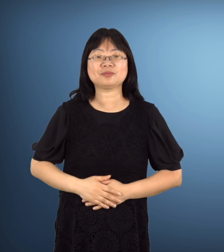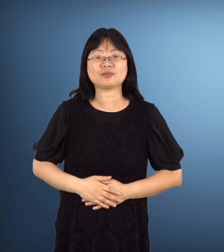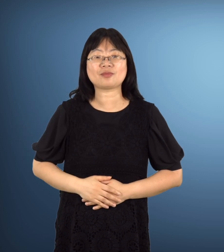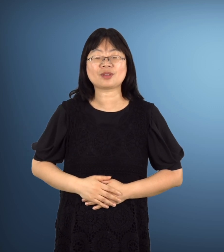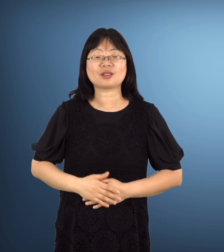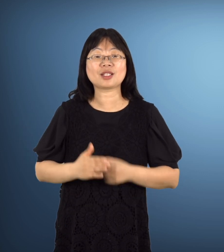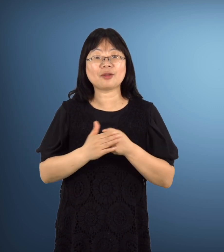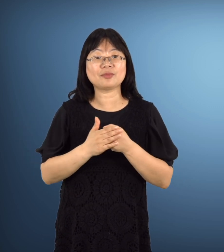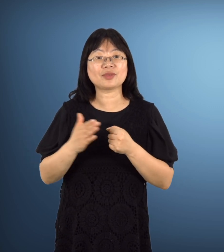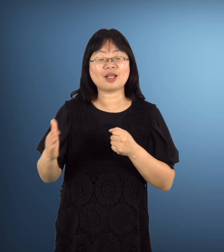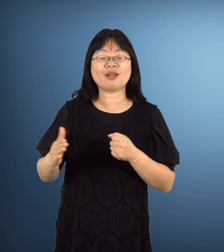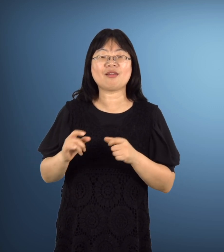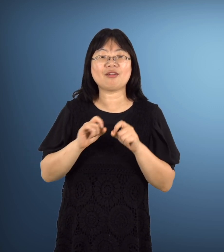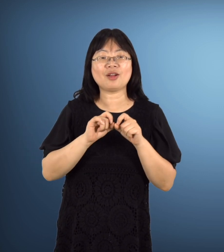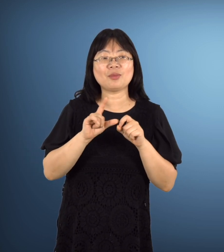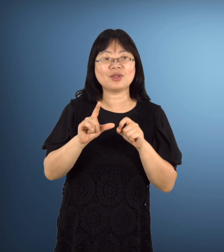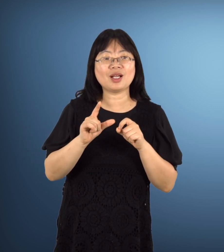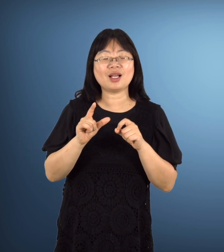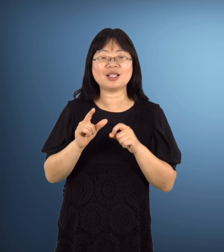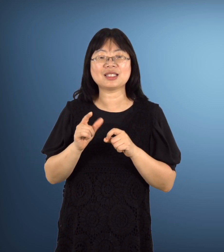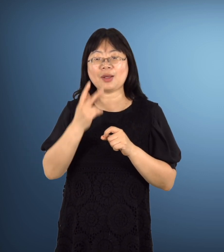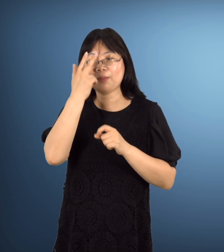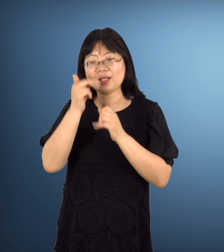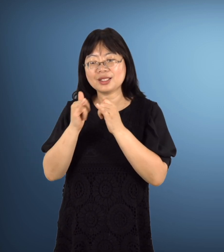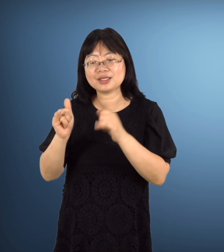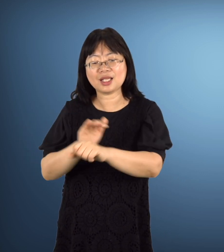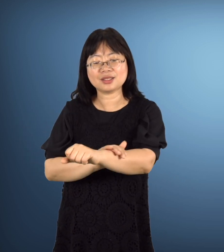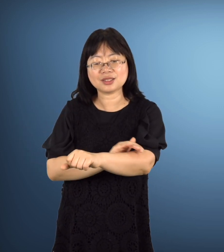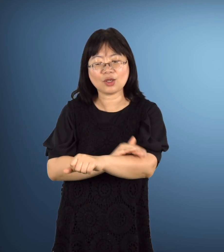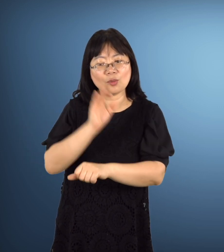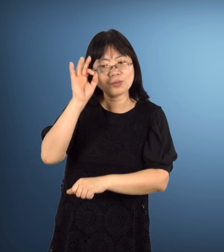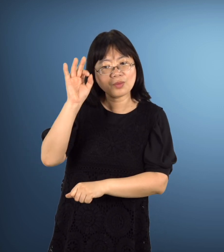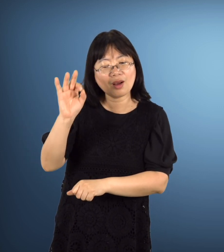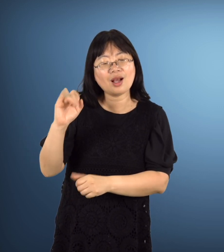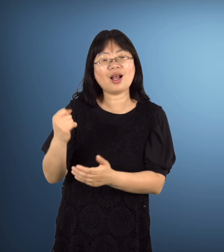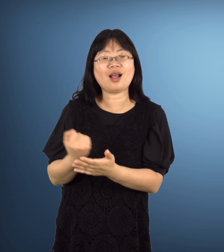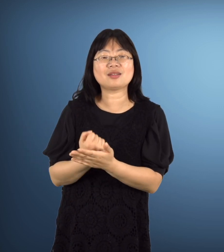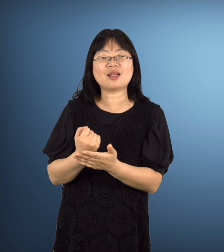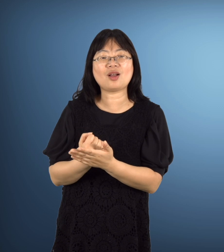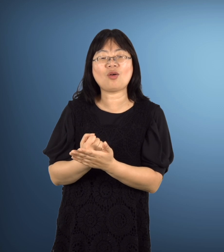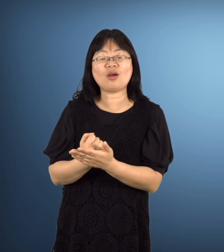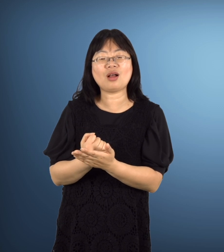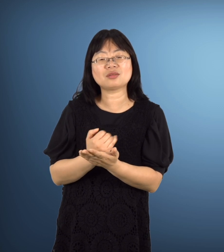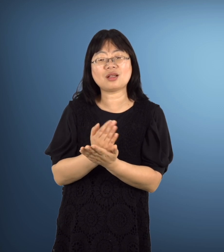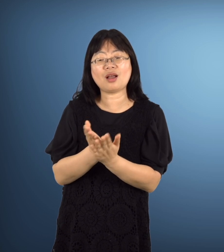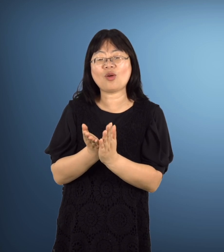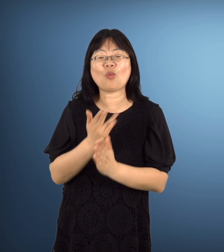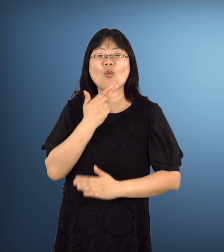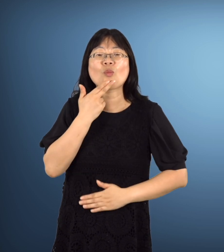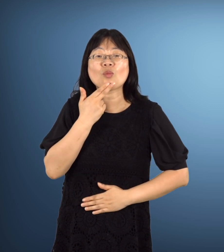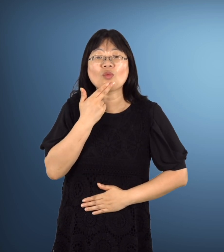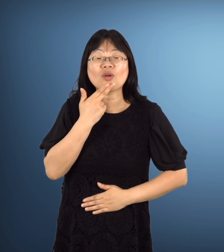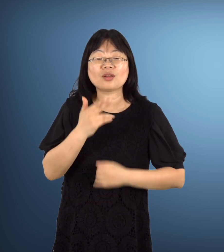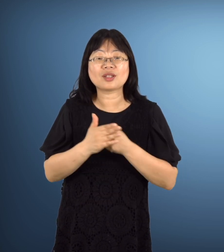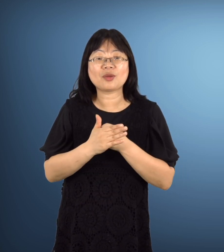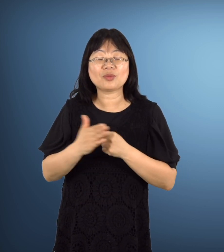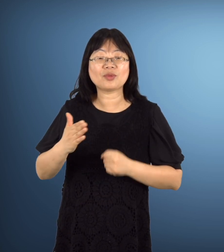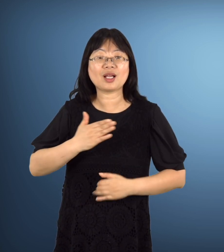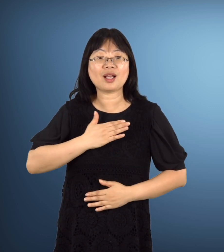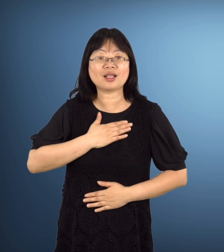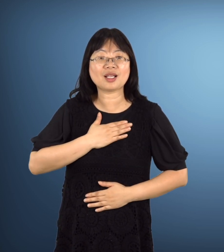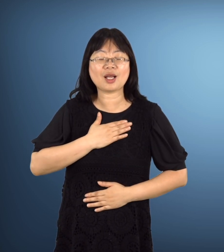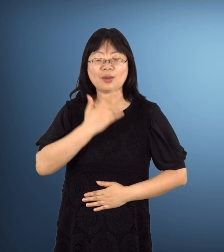이런 분들의 그 직업군이 참 슬프게도 다양하지를 못합니다. 그래서